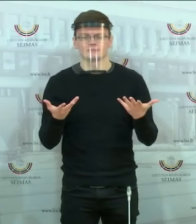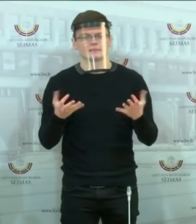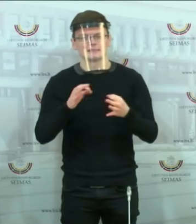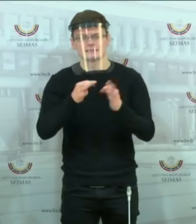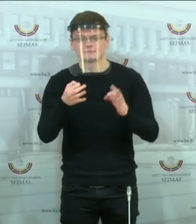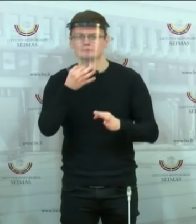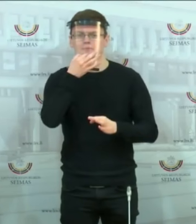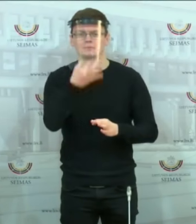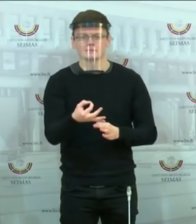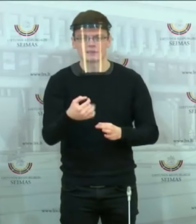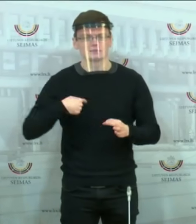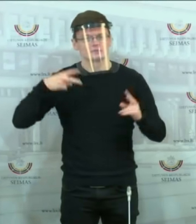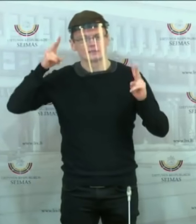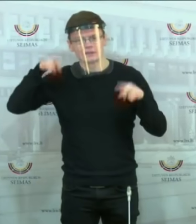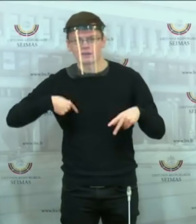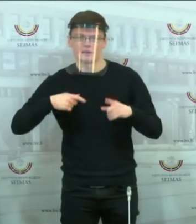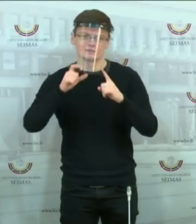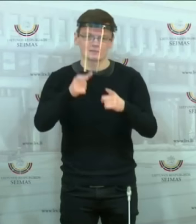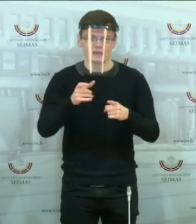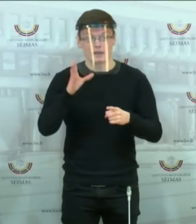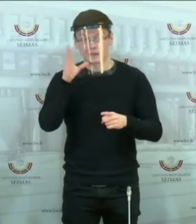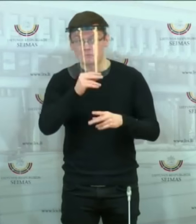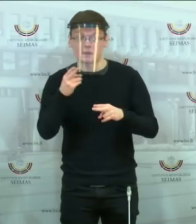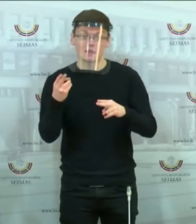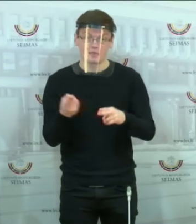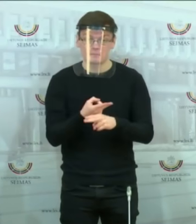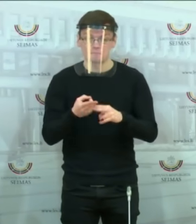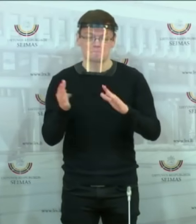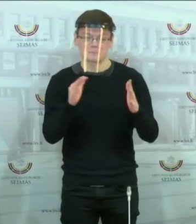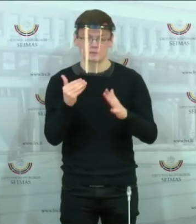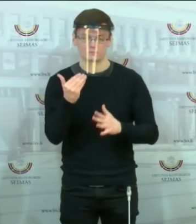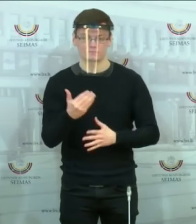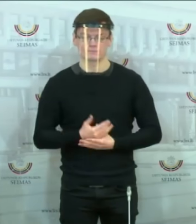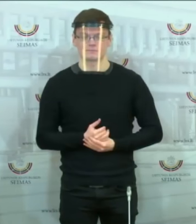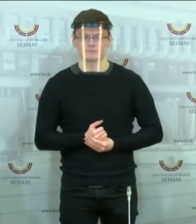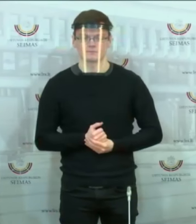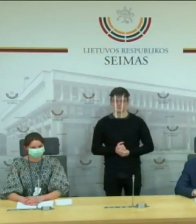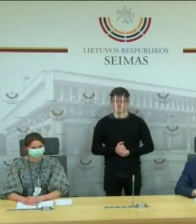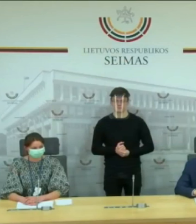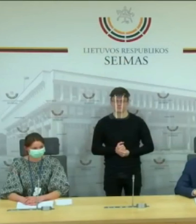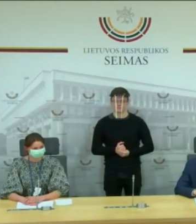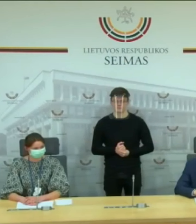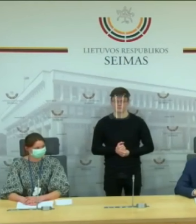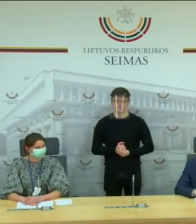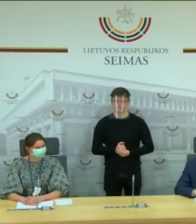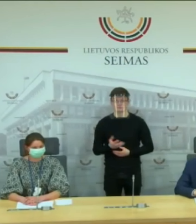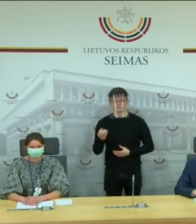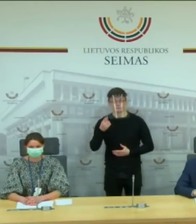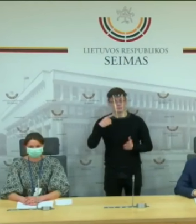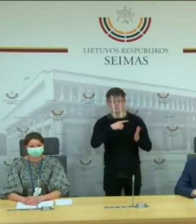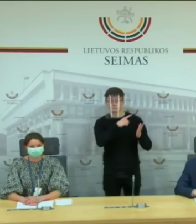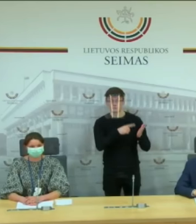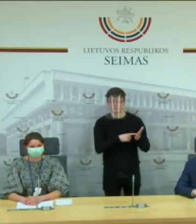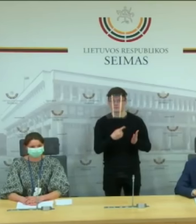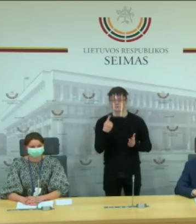konkretumo įnešant, nežinau, ar atsakiau ar ne, bet daugiau mažiau apie tokias priemonės yra kalba. Dar norėtumėt gyvai? Taip, dar